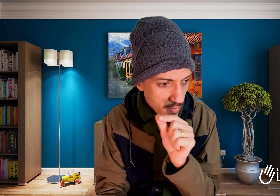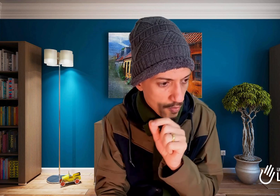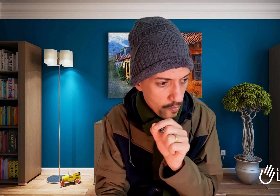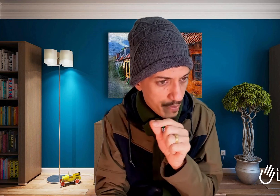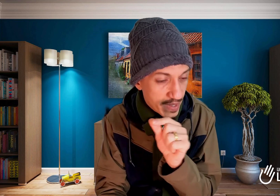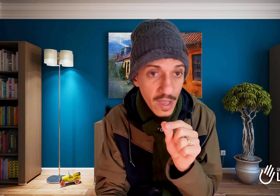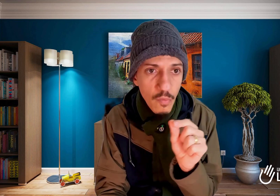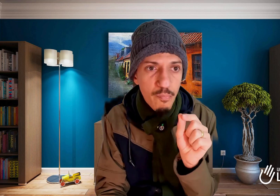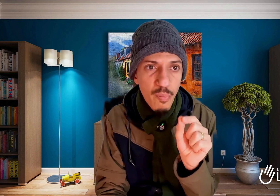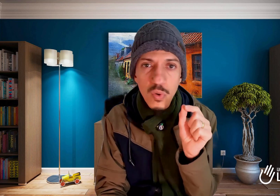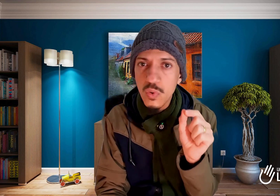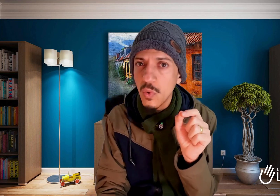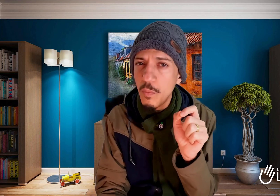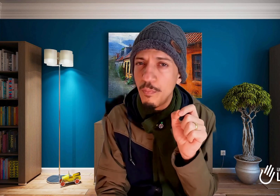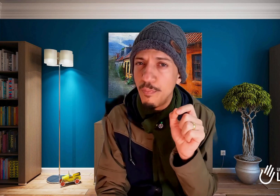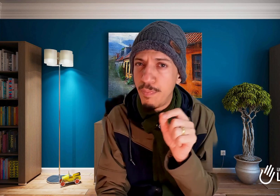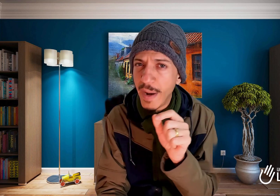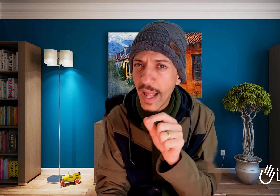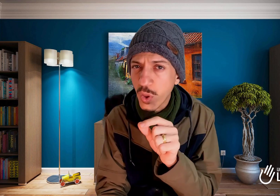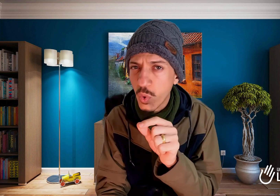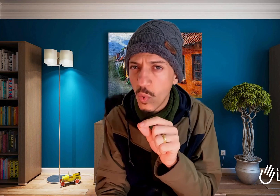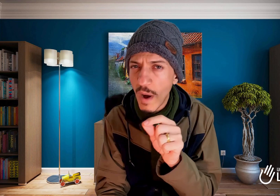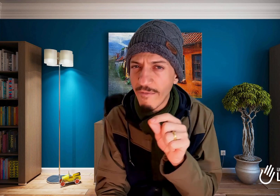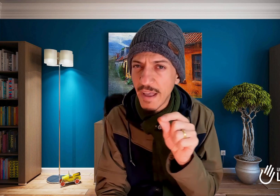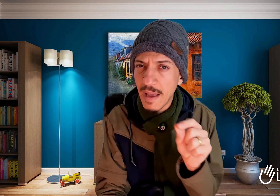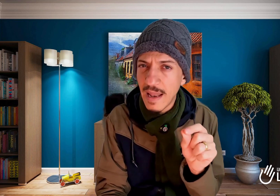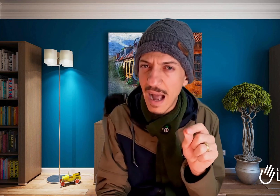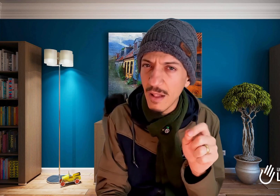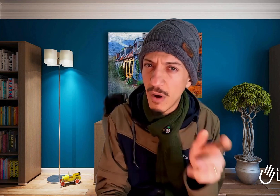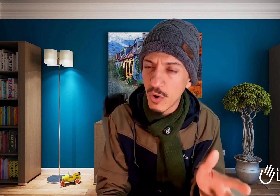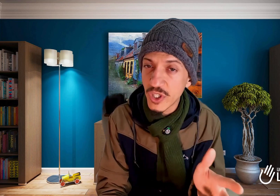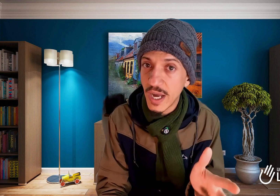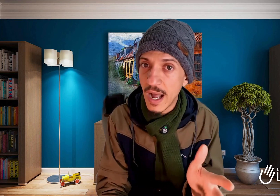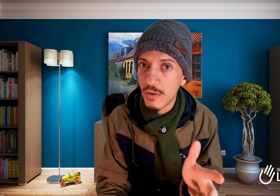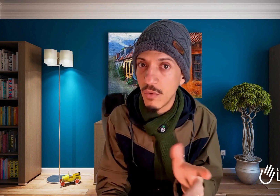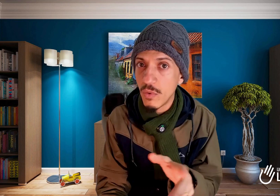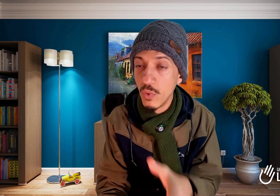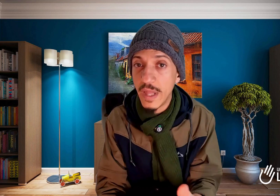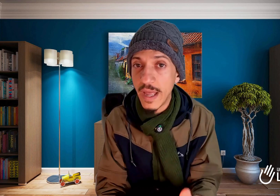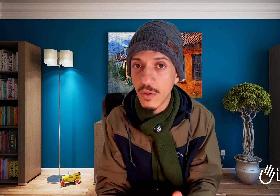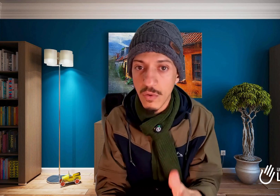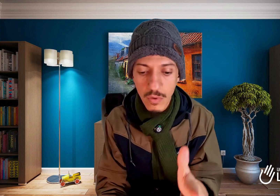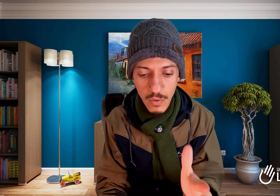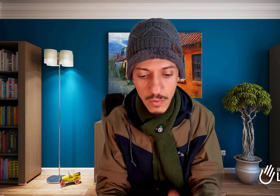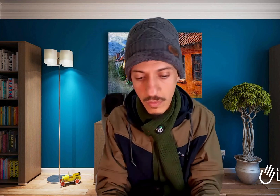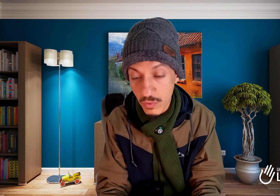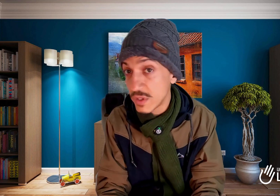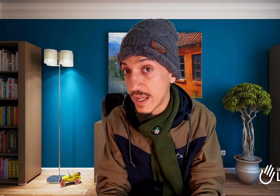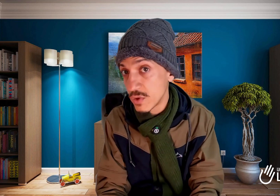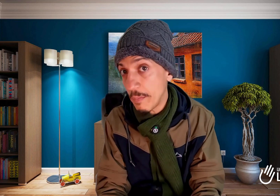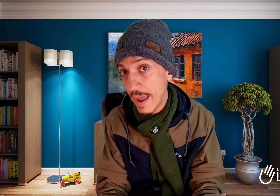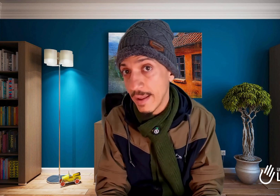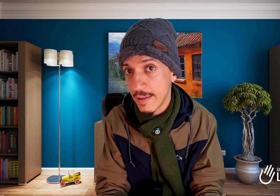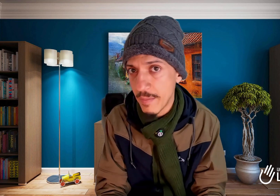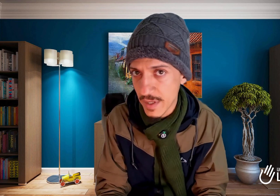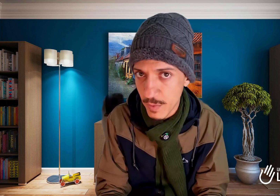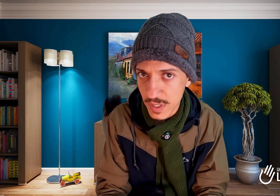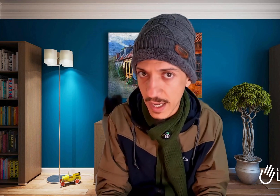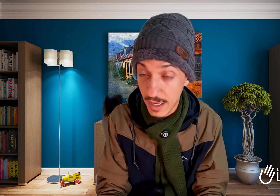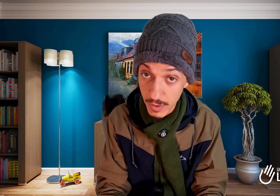um pequeno ponto preto, avermelhado, arroxeado num dos dedos do pé da minha esposa Raquel, que é